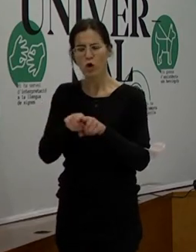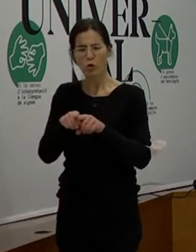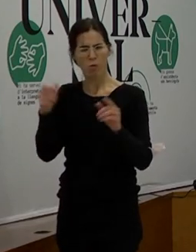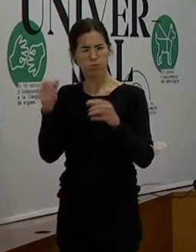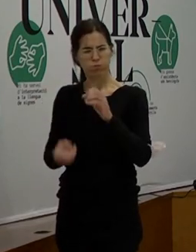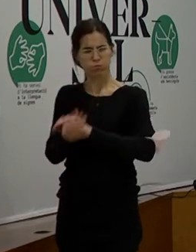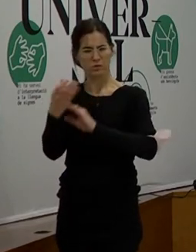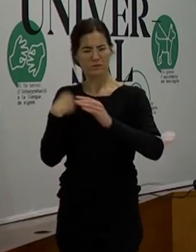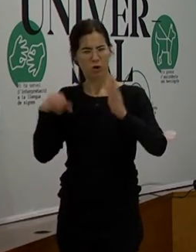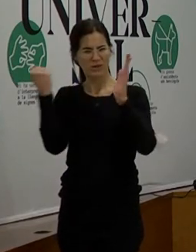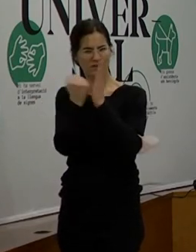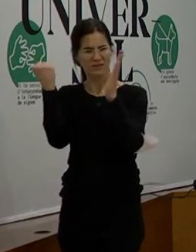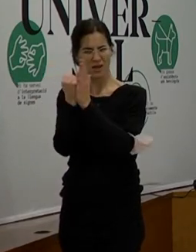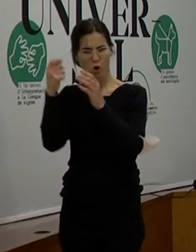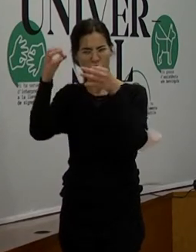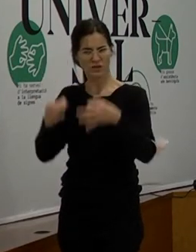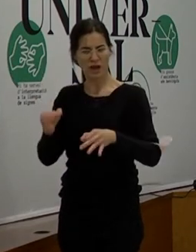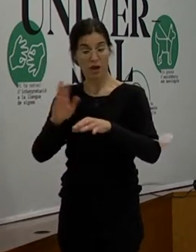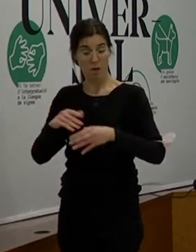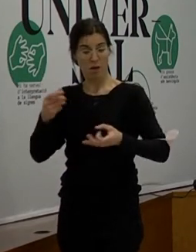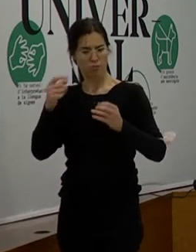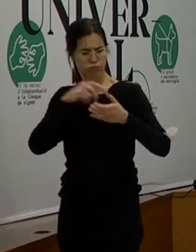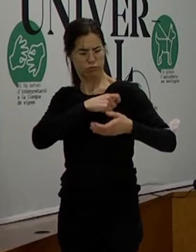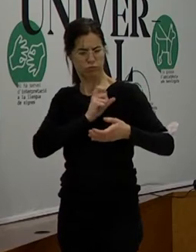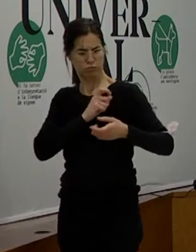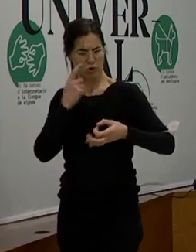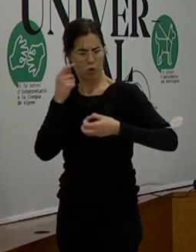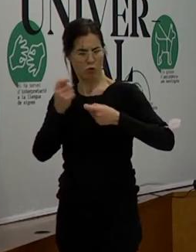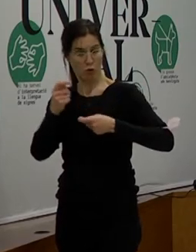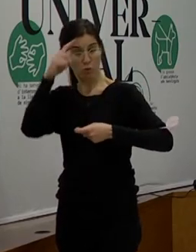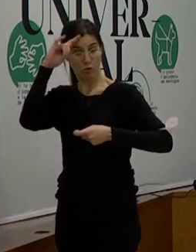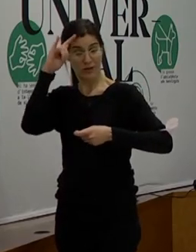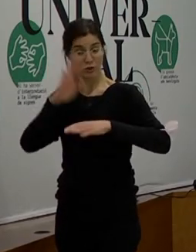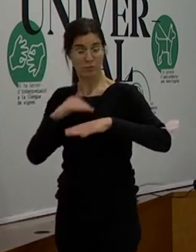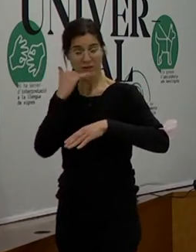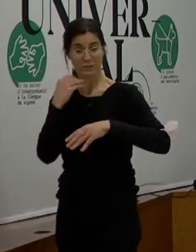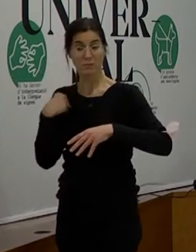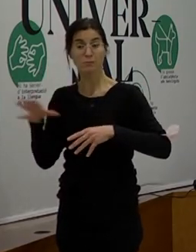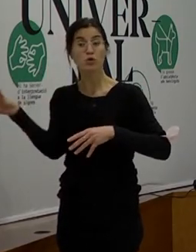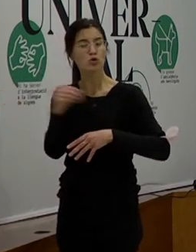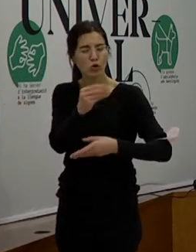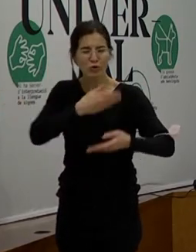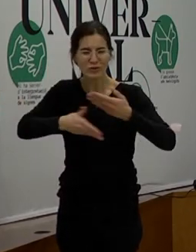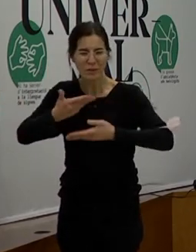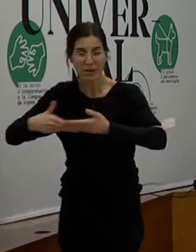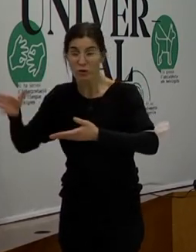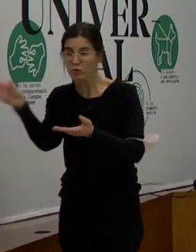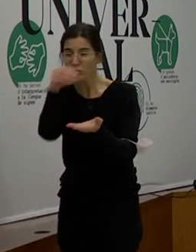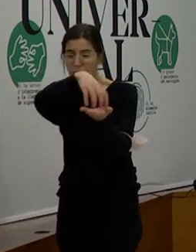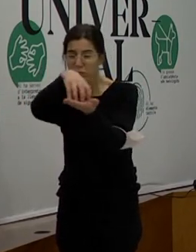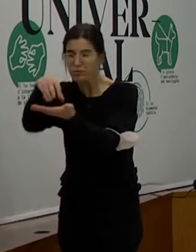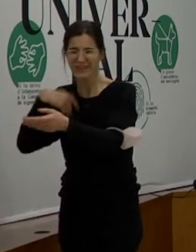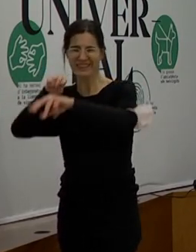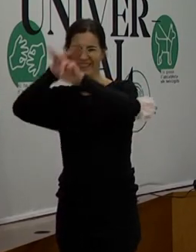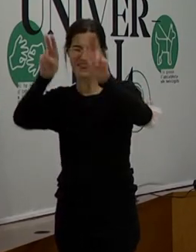aquests canviadors per poder tindre un paraigües on estiguin tots els canviadors que hi ha al